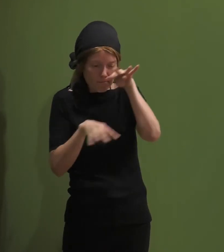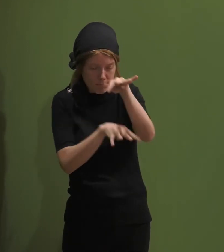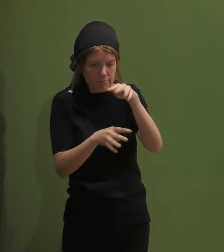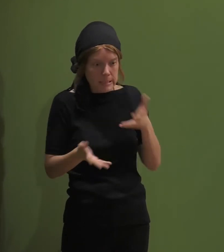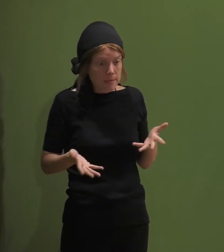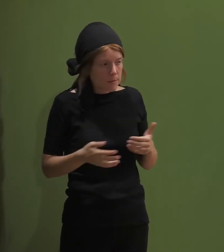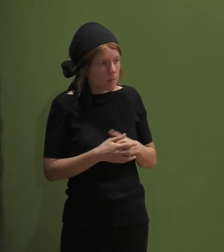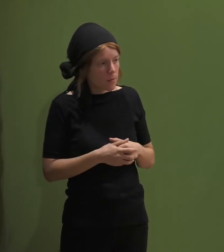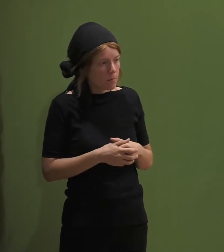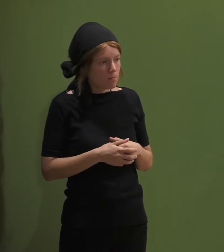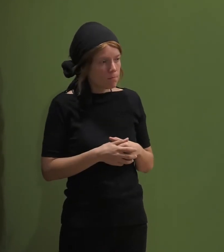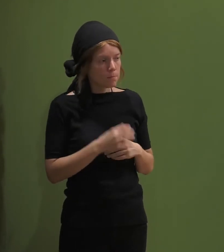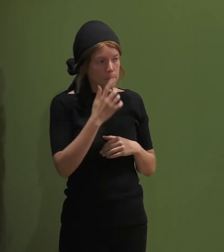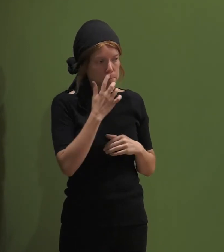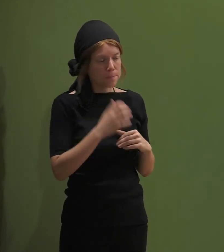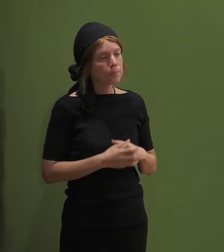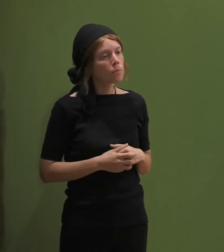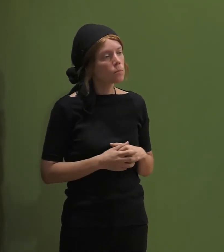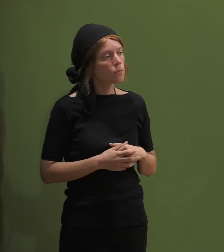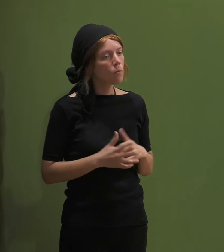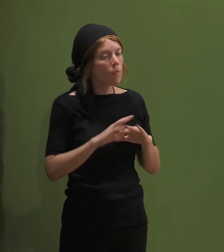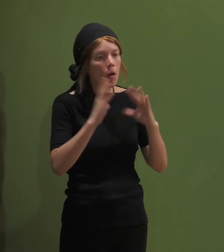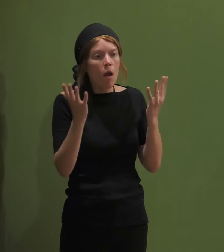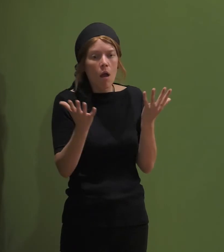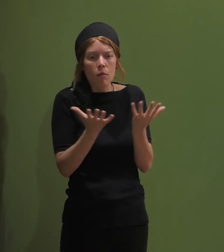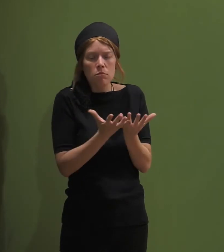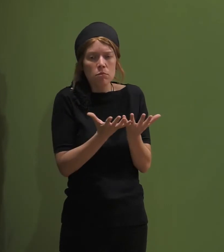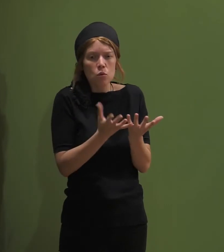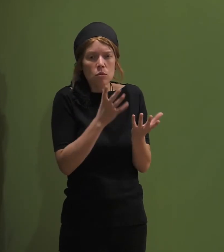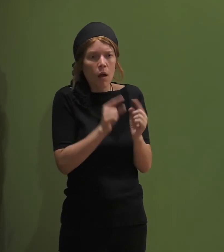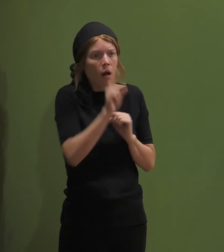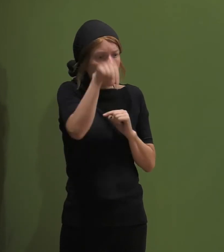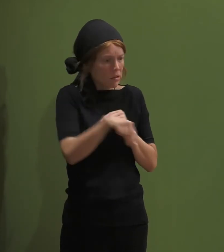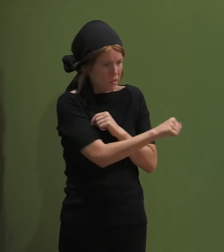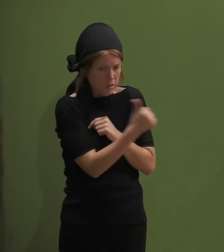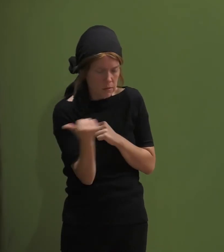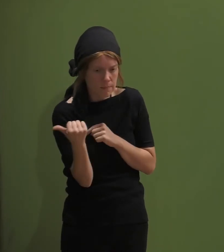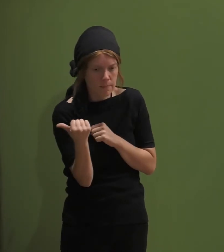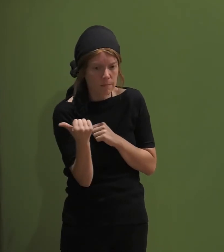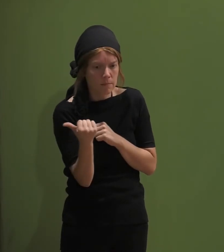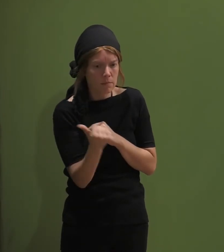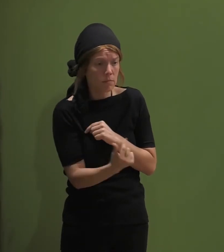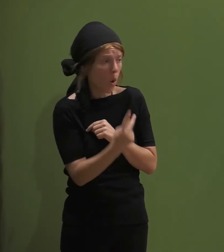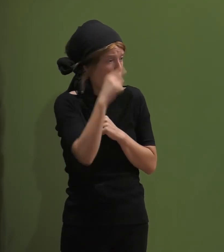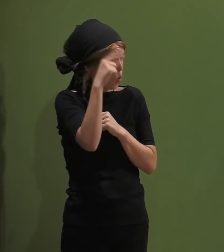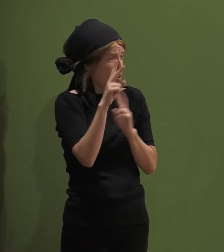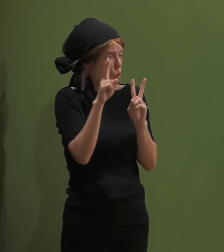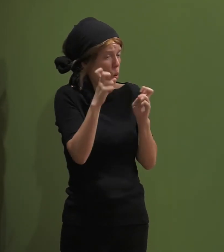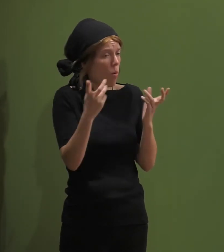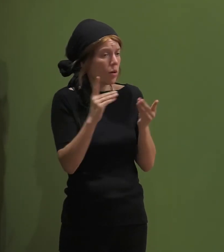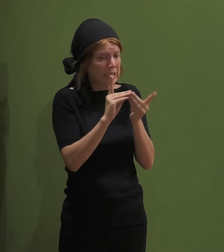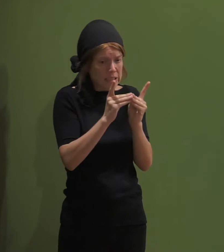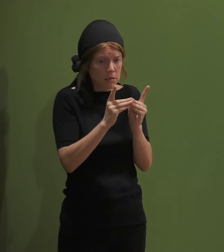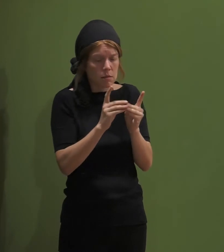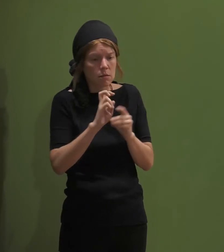momentos tenemos entre manos, ¿no? El mundo está recorrido ahora de norte a sur, de este a oeste, por dos nuevas culturas, una es la de la